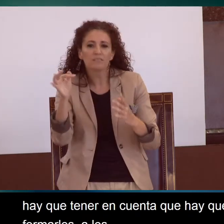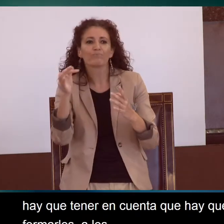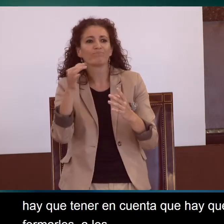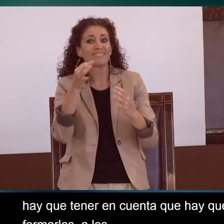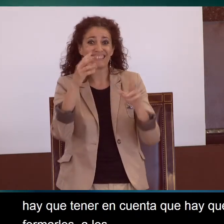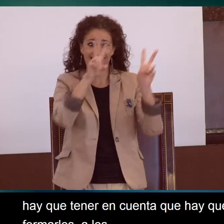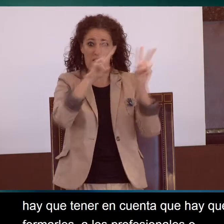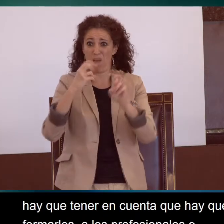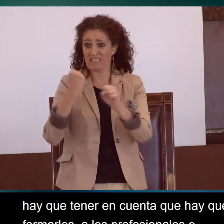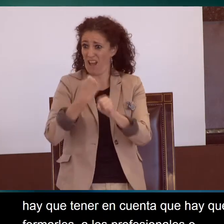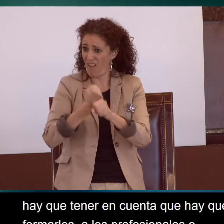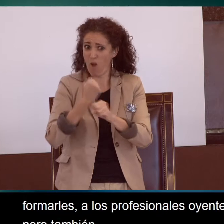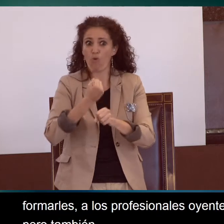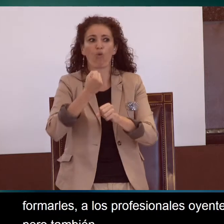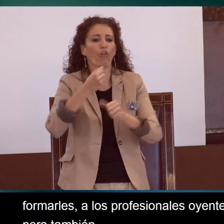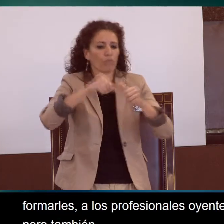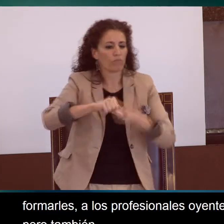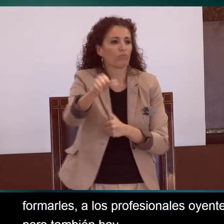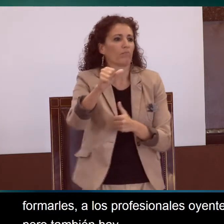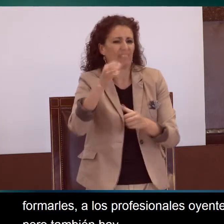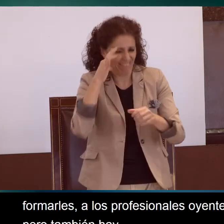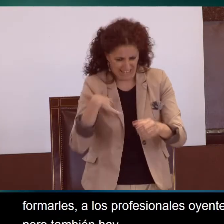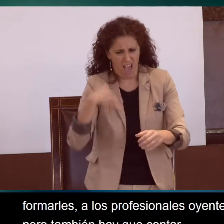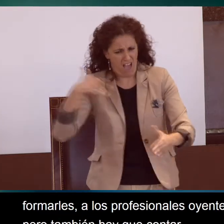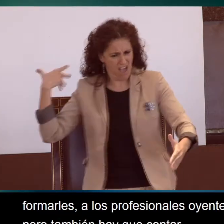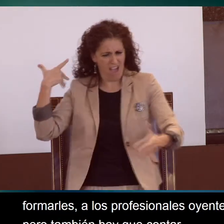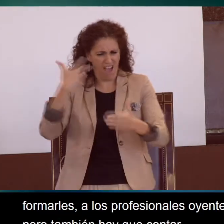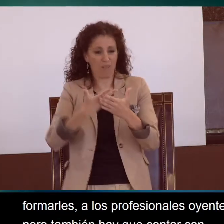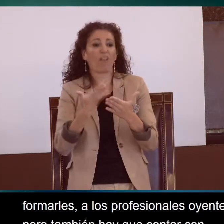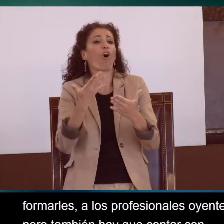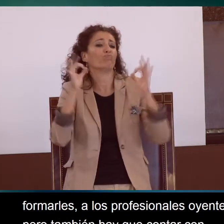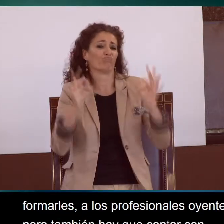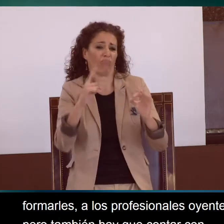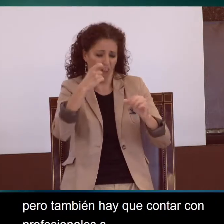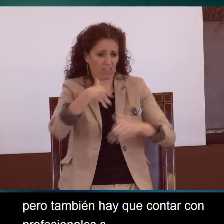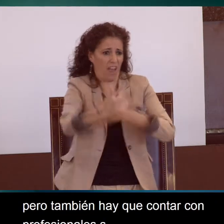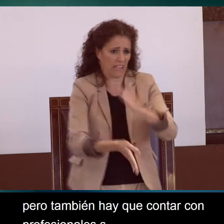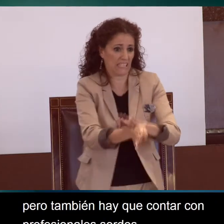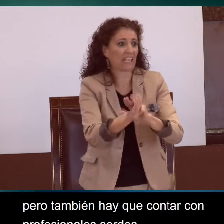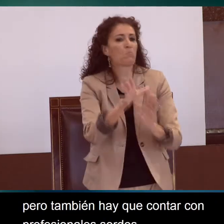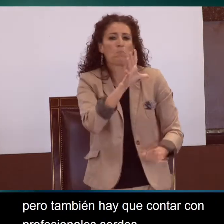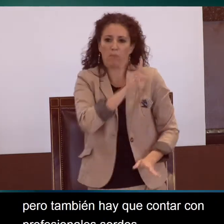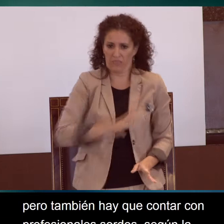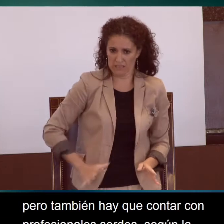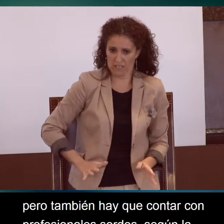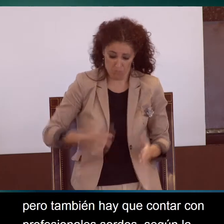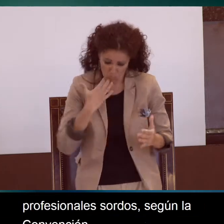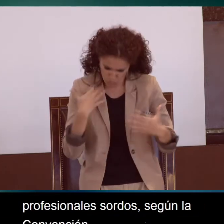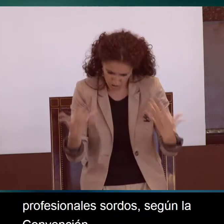que a lo largo de los dos días en los que hemos estado aquí han surgido multitud de líneas de trabajo de cara a un futuro. Hemos trabajado mucho, tenemos